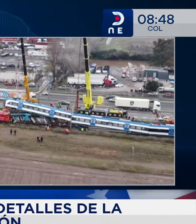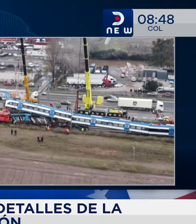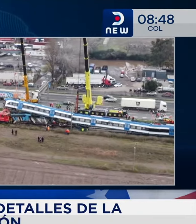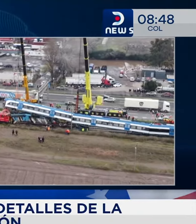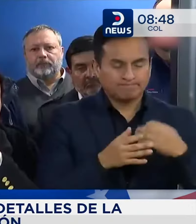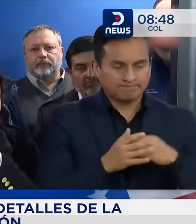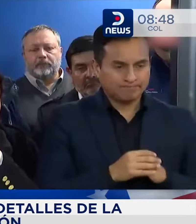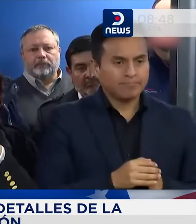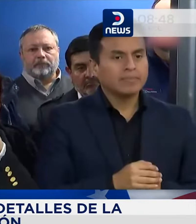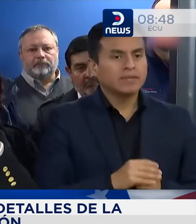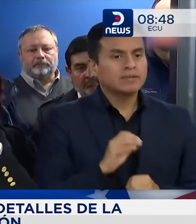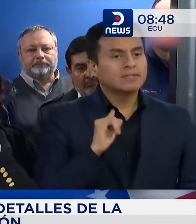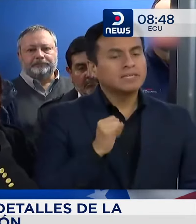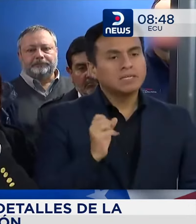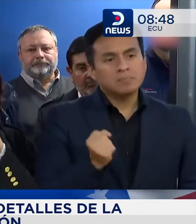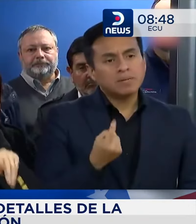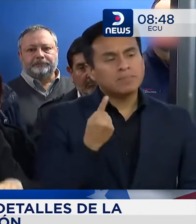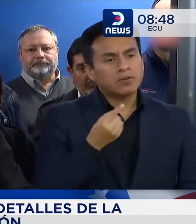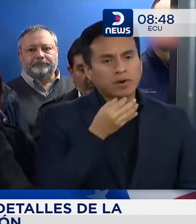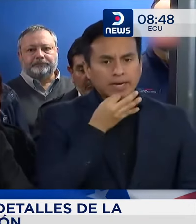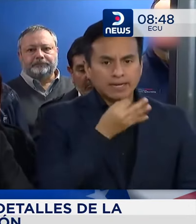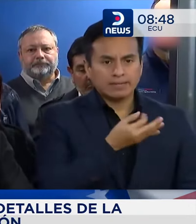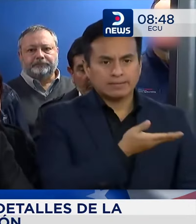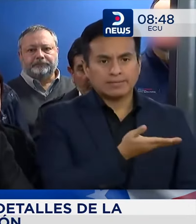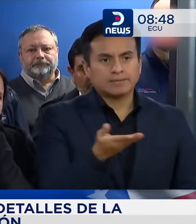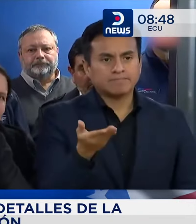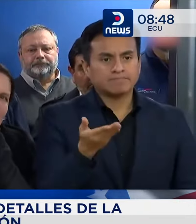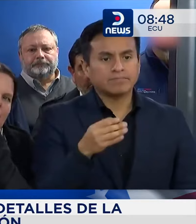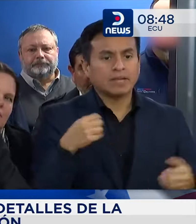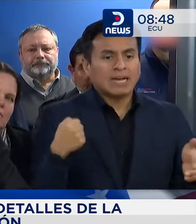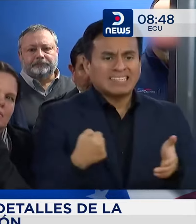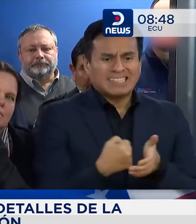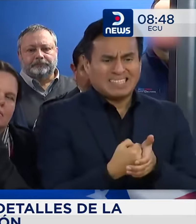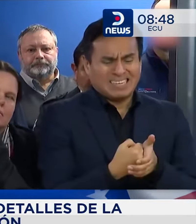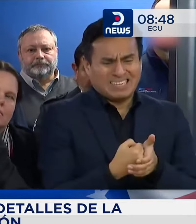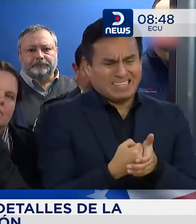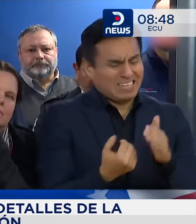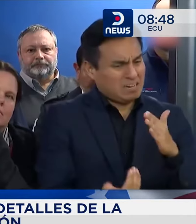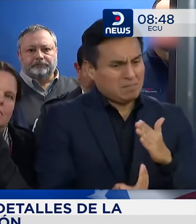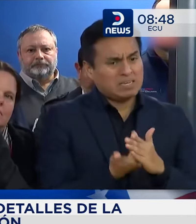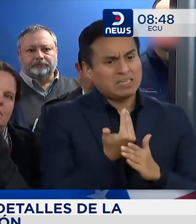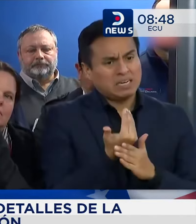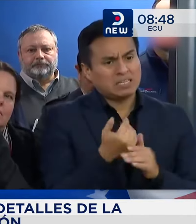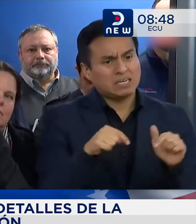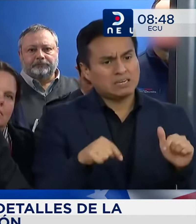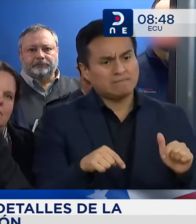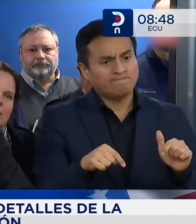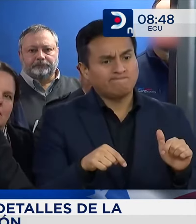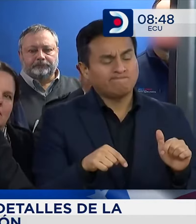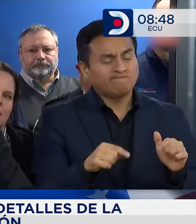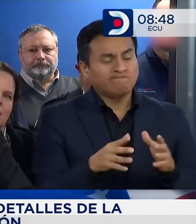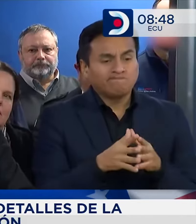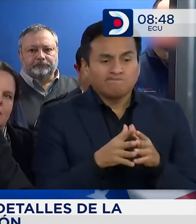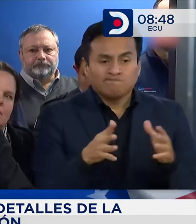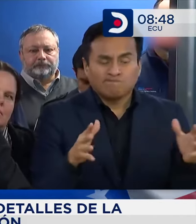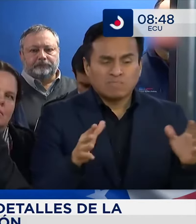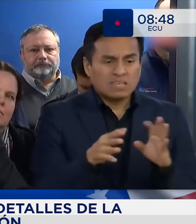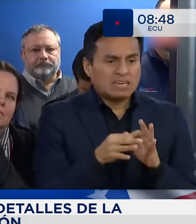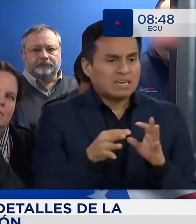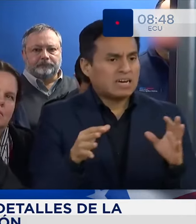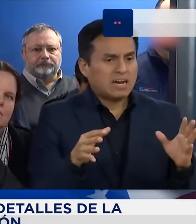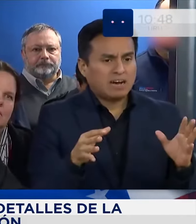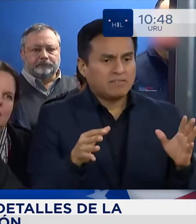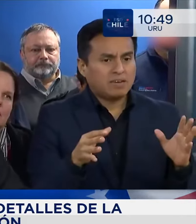to bueno primero hay que decir que eh el accidente sufrido esta mañana es extremadamente